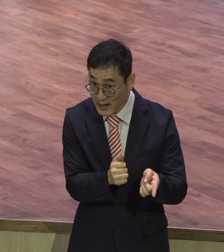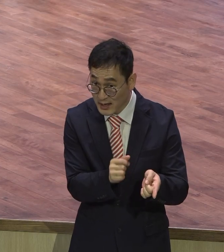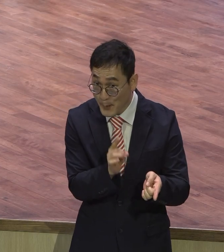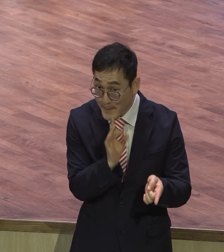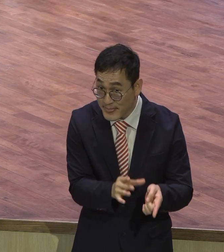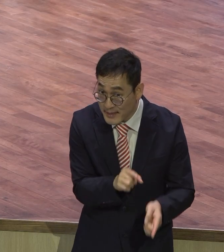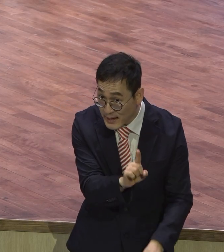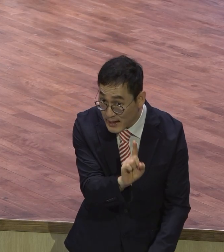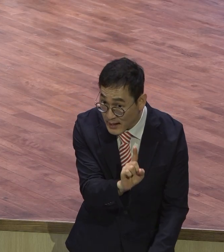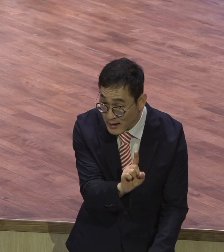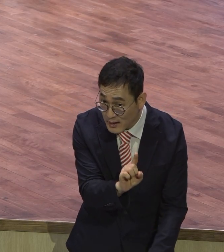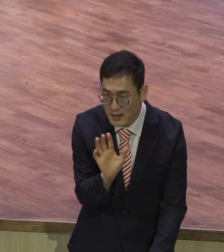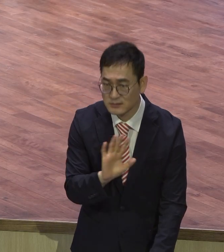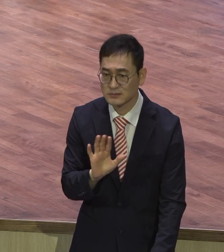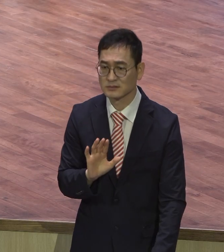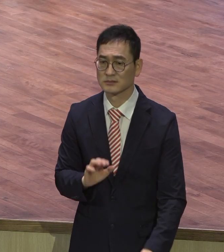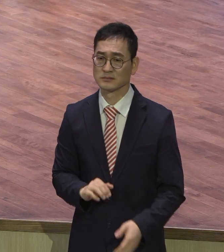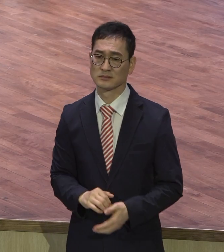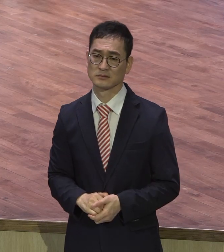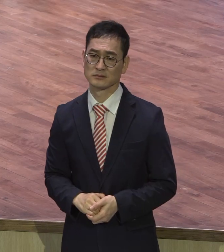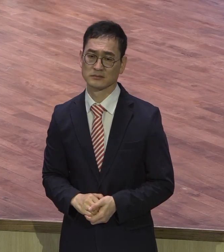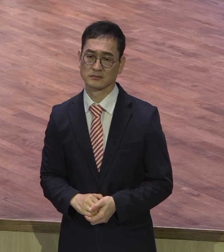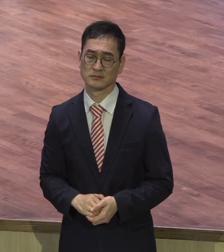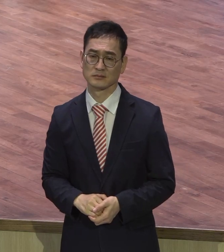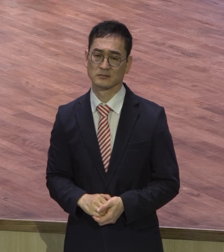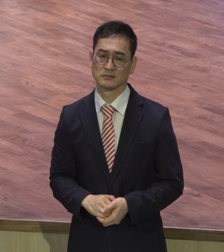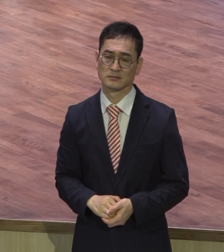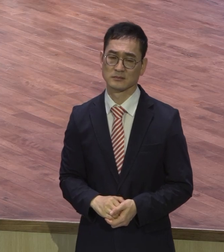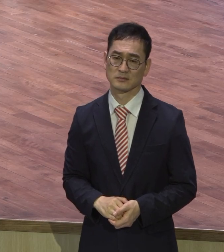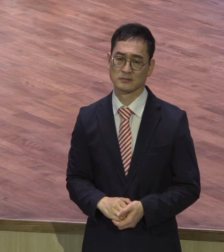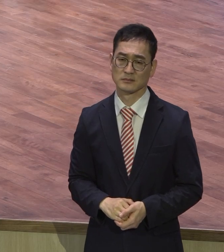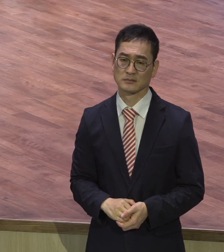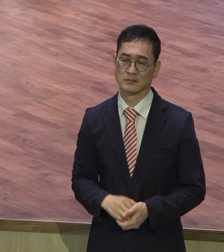하나님 없다. 내 주목을 믿어라.